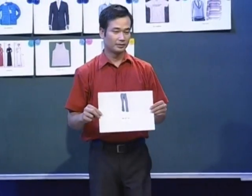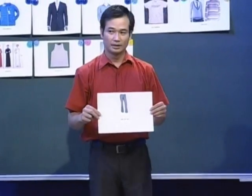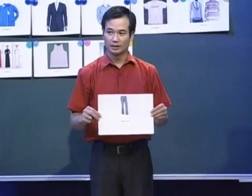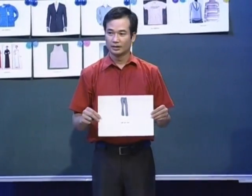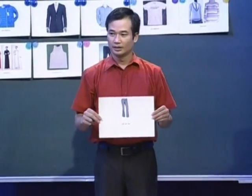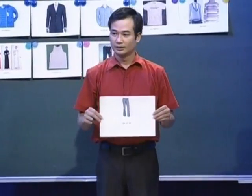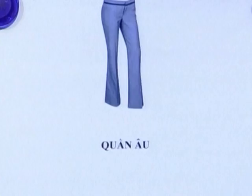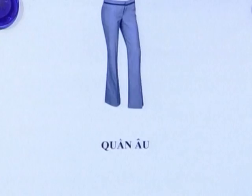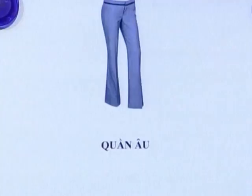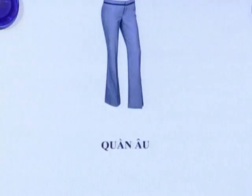Còn bức tranh này thể hiện điều gì?